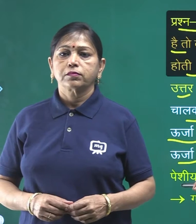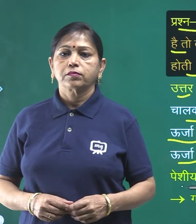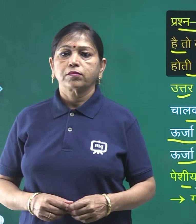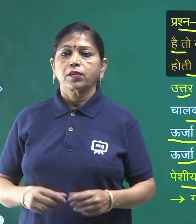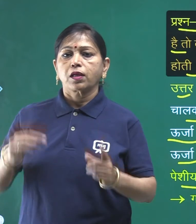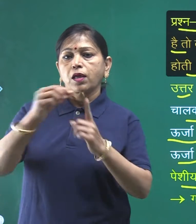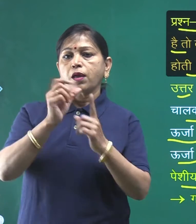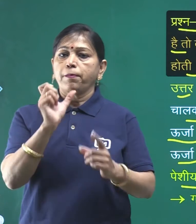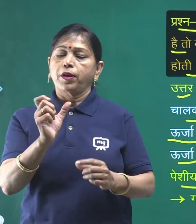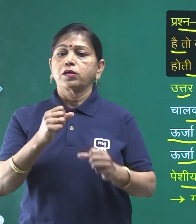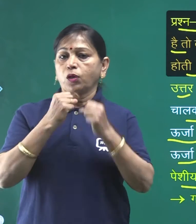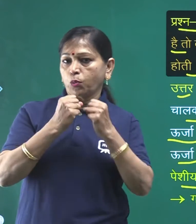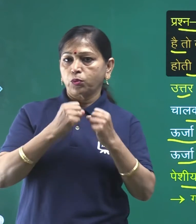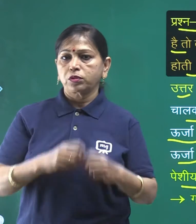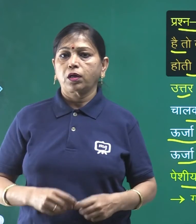पेशीय ऊर्जा